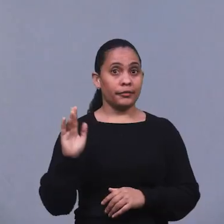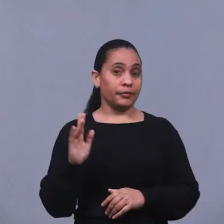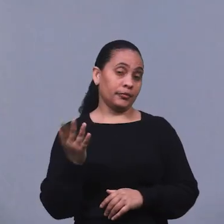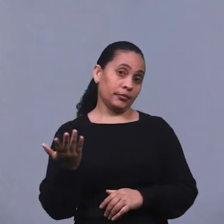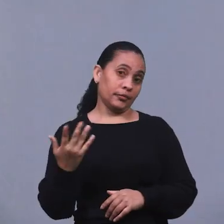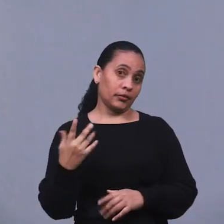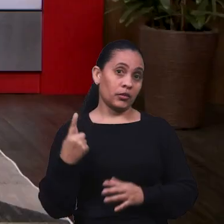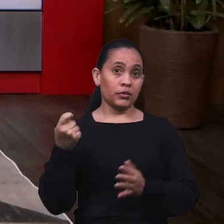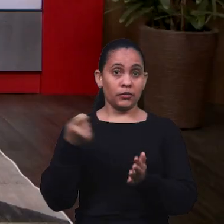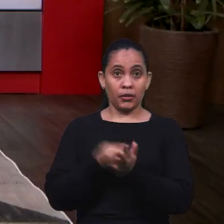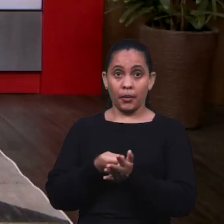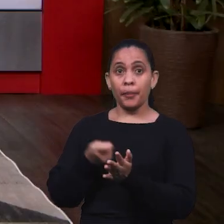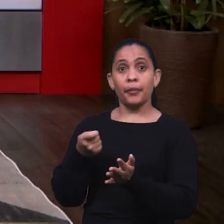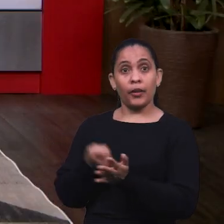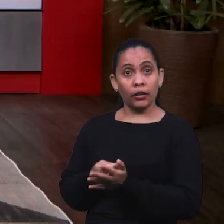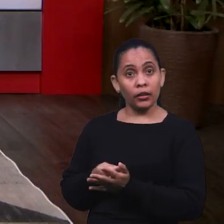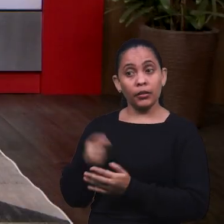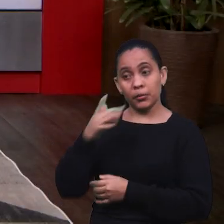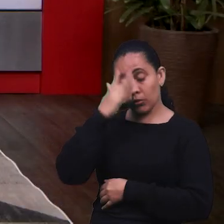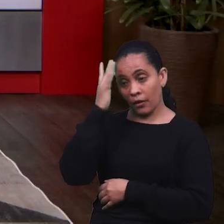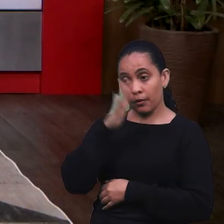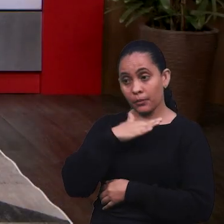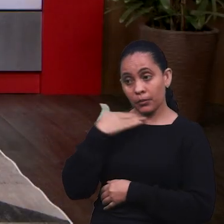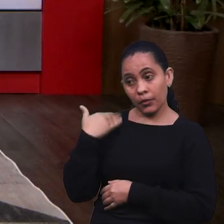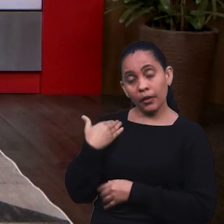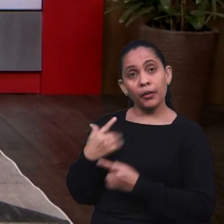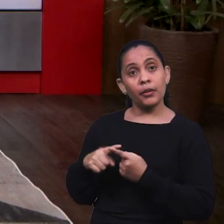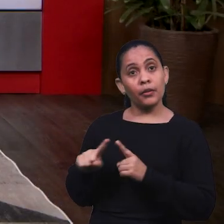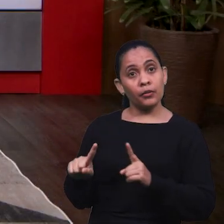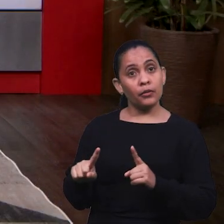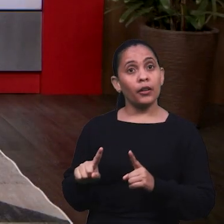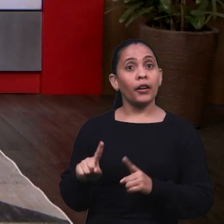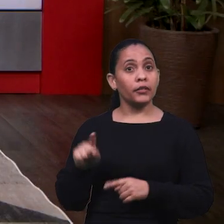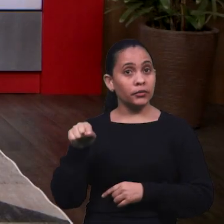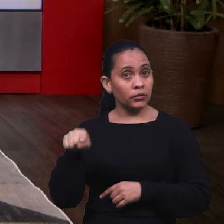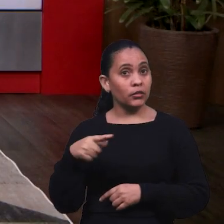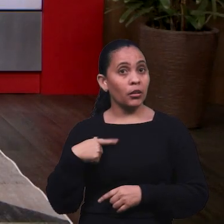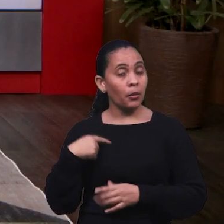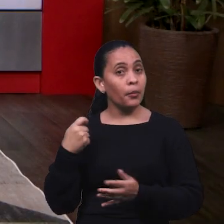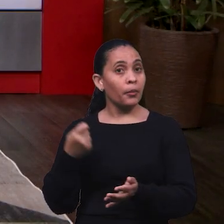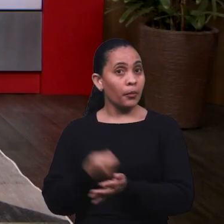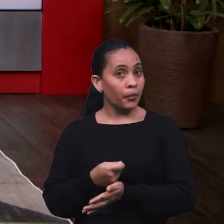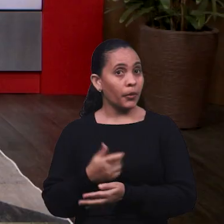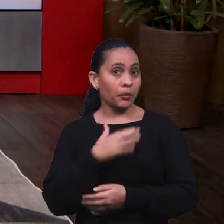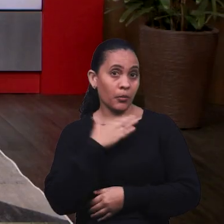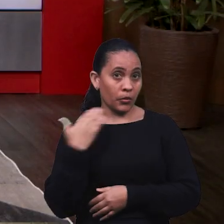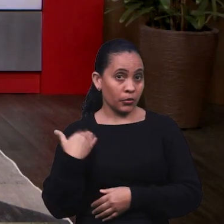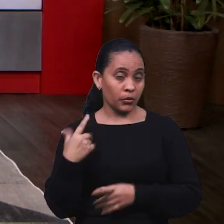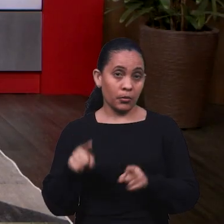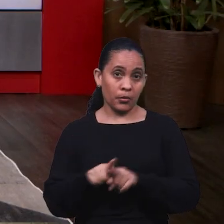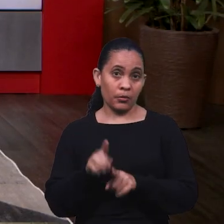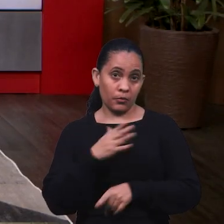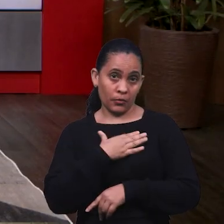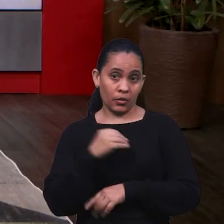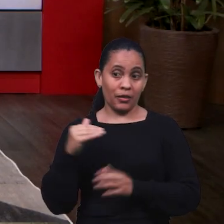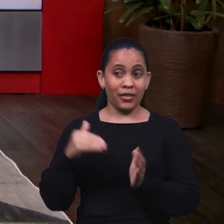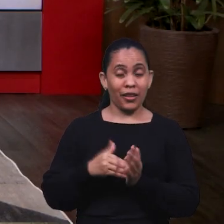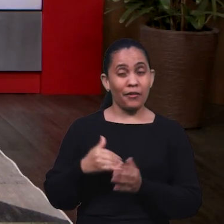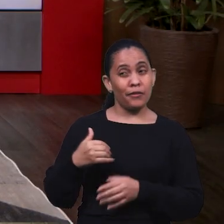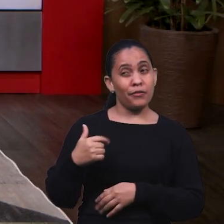com E contribuindo não, você vai falecer e vai deixar um benefício de pensão por morte para os filhos até 21